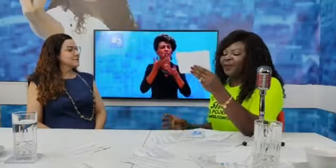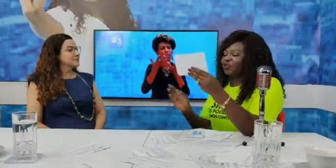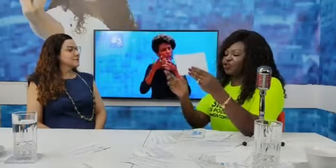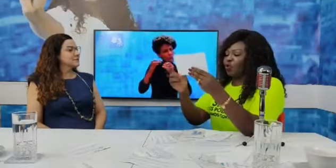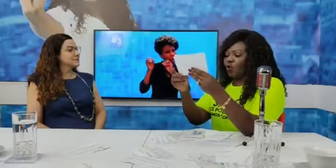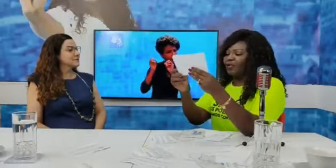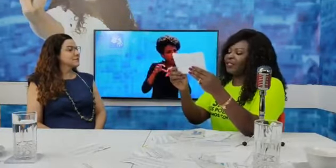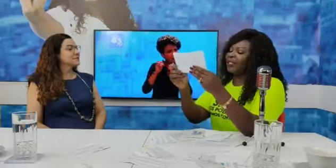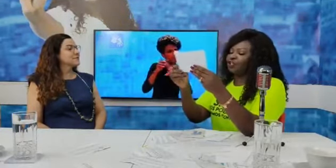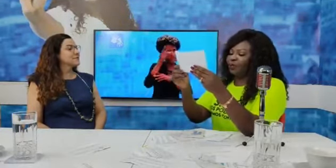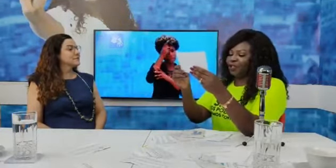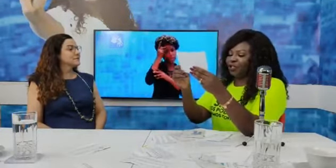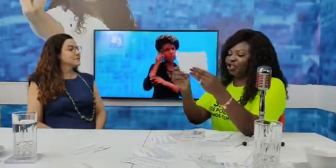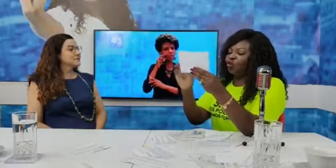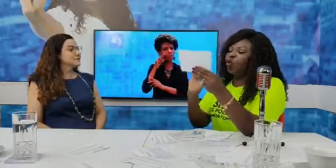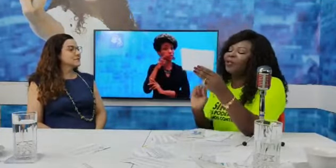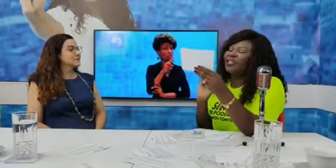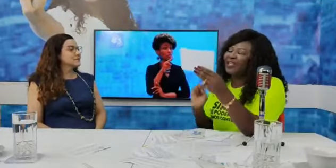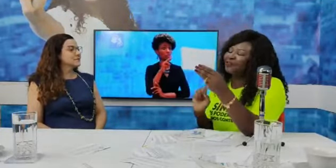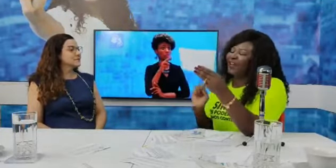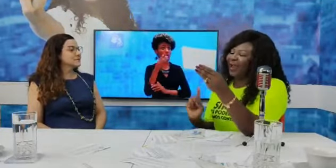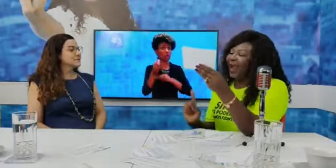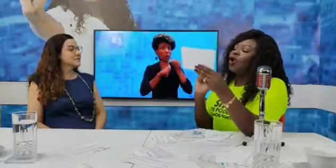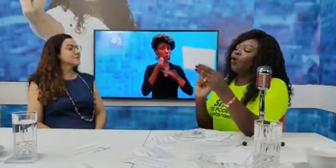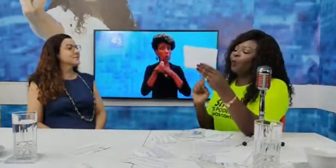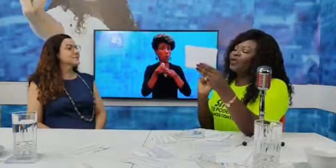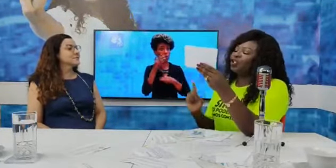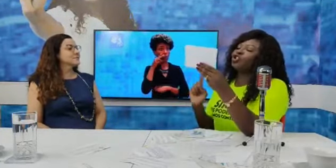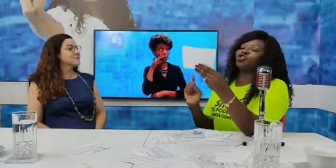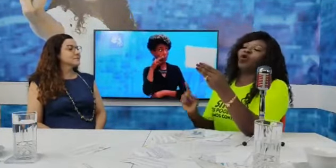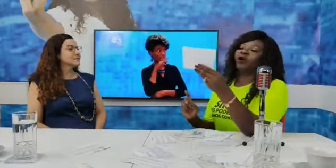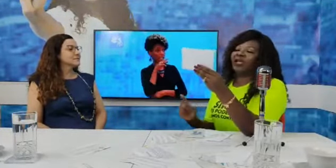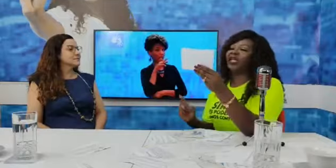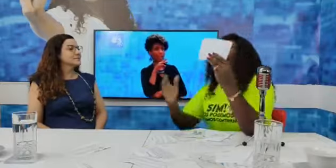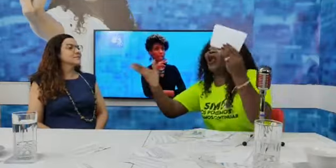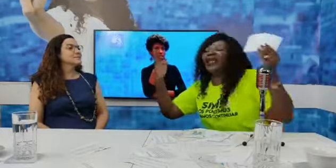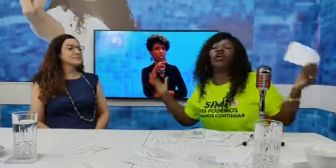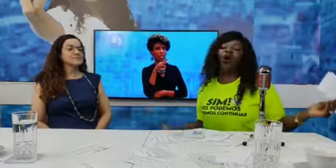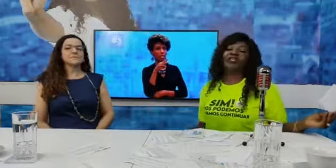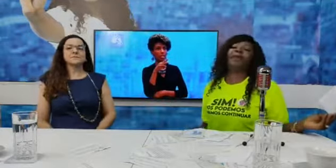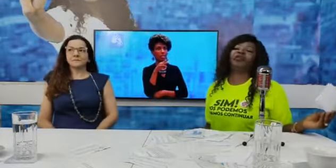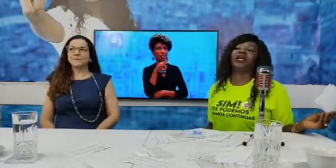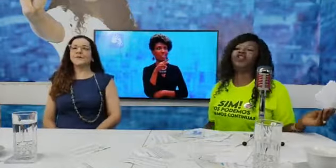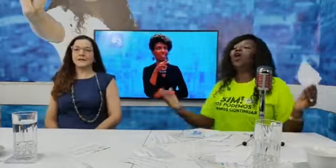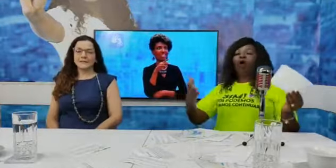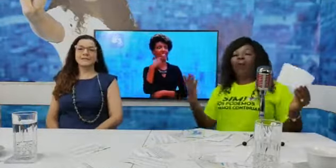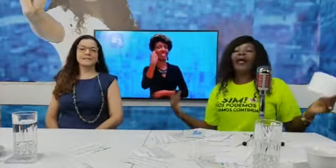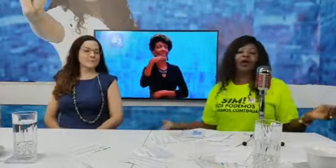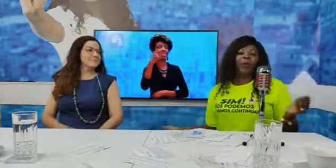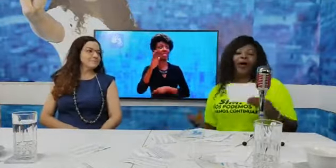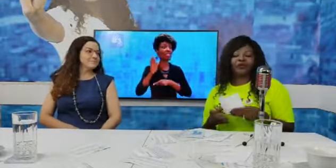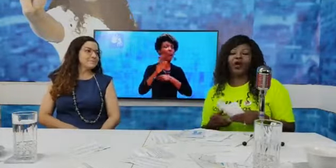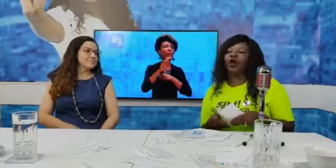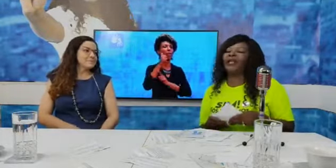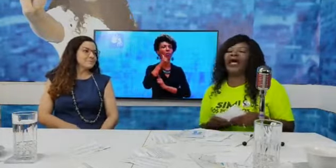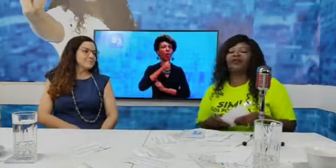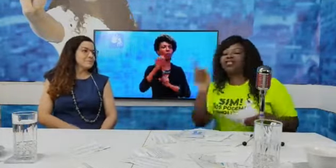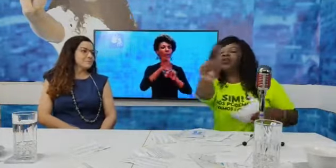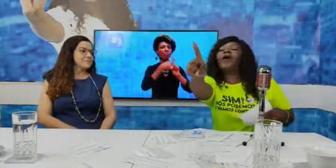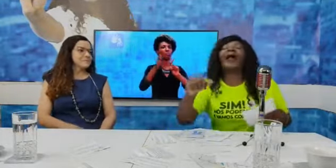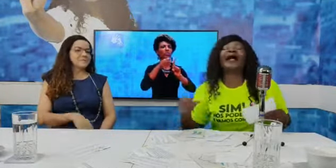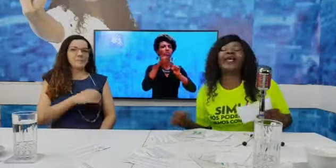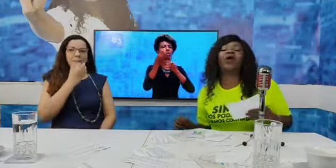as pessoas que estão assistindo como identificar um pedido de socorro em Libra? Olha que coisa importante. Como é que eu não posso ler um